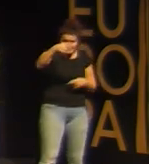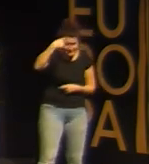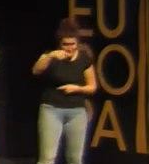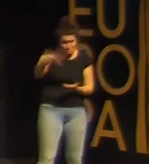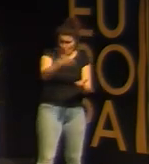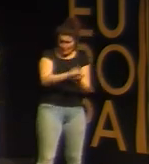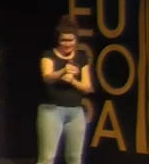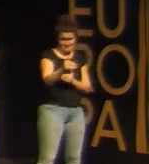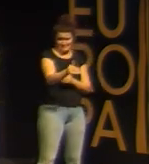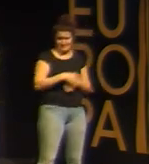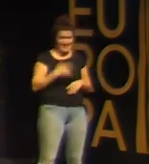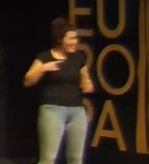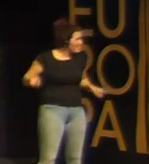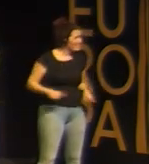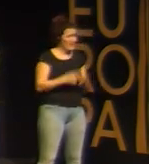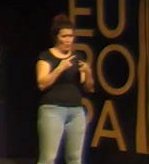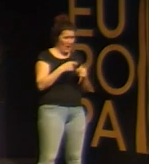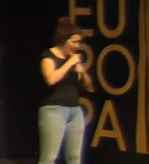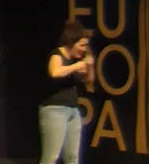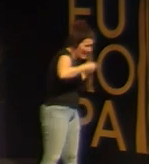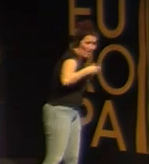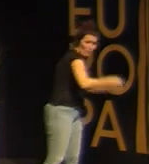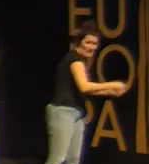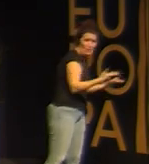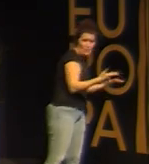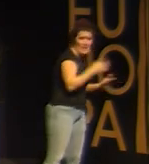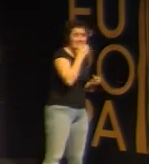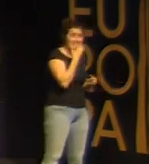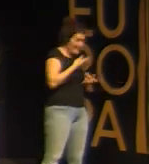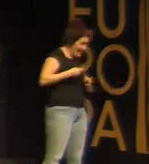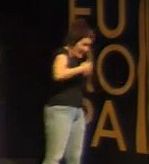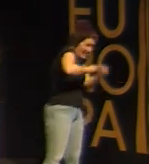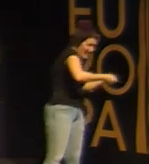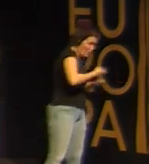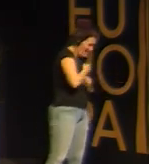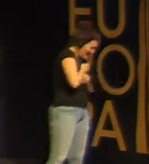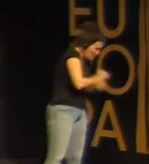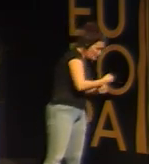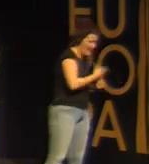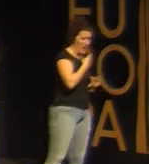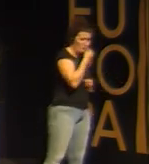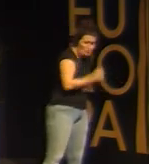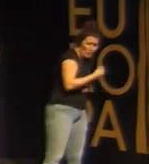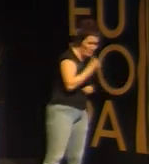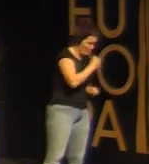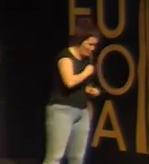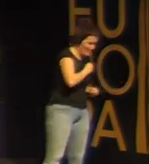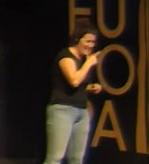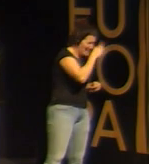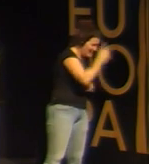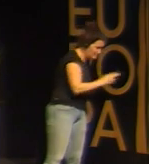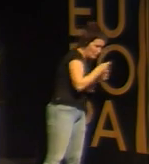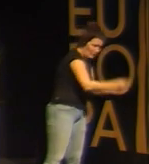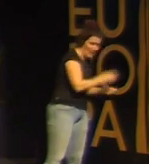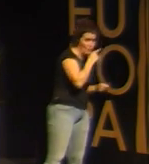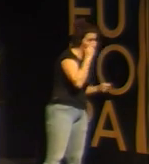que da igual el legado que le vas a dejar si no le deja un legado de generosidad de bondad y no le dejas el respeto porque